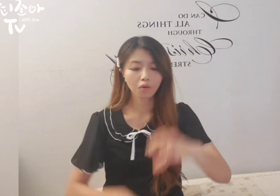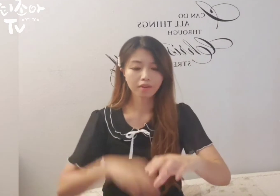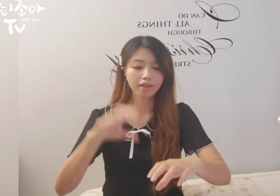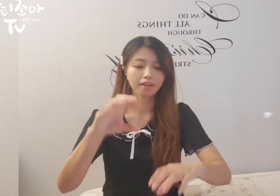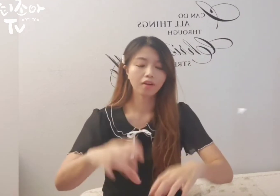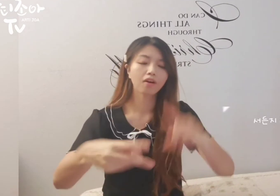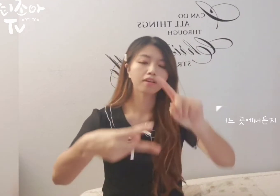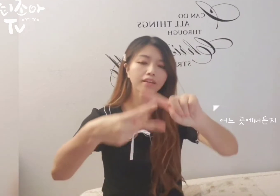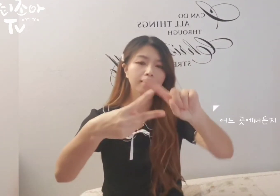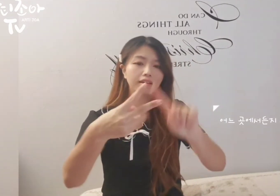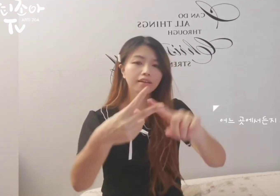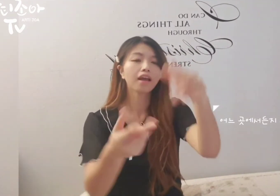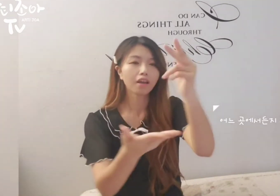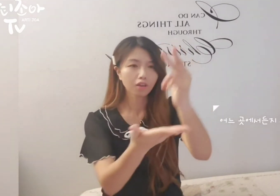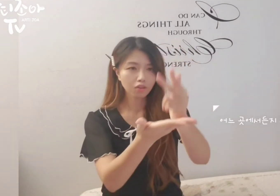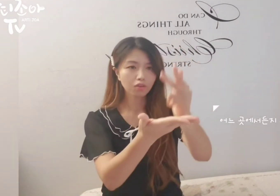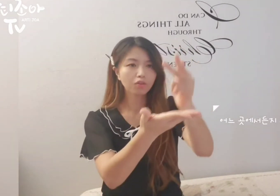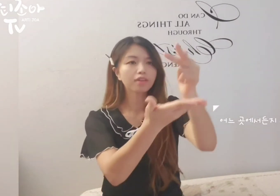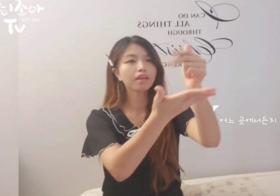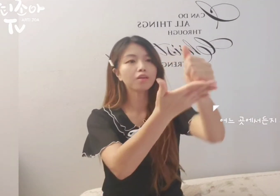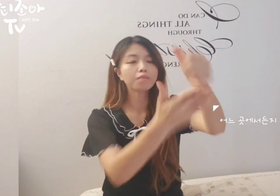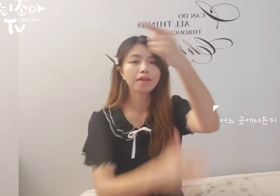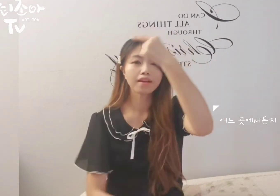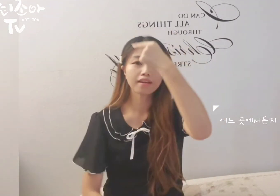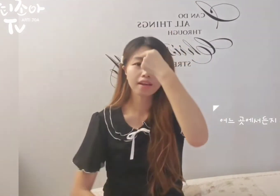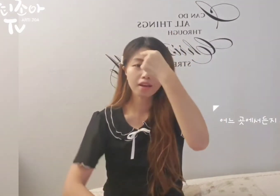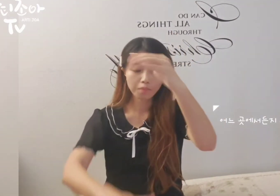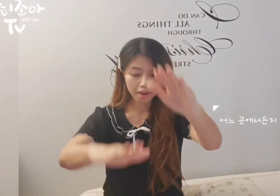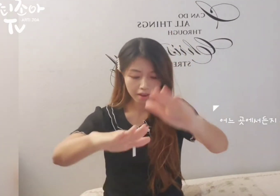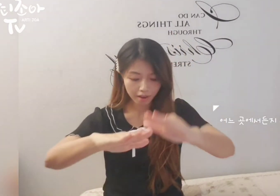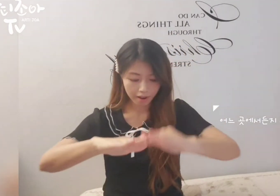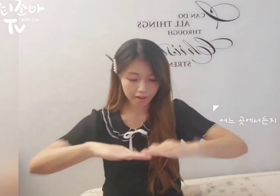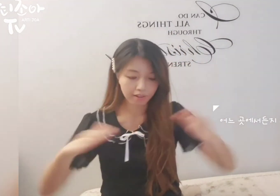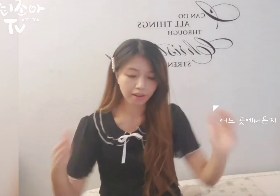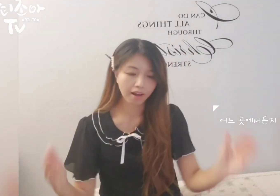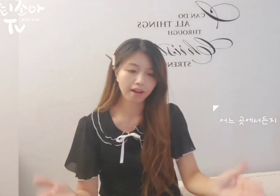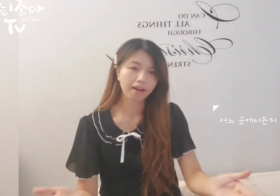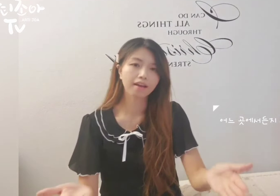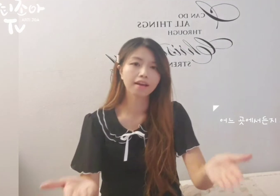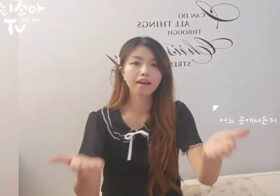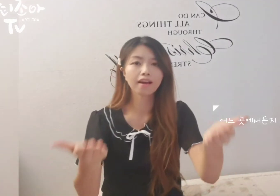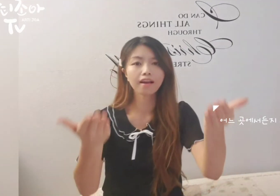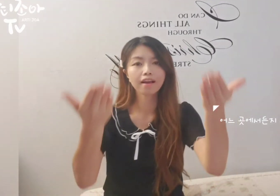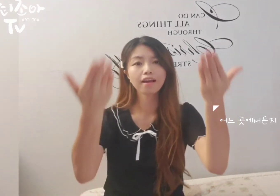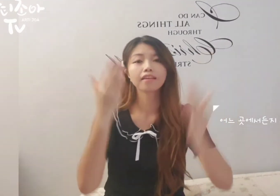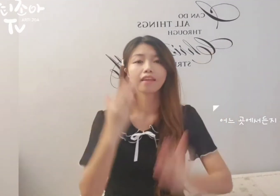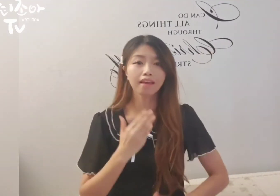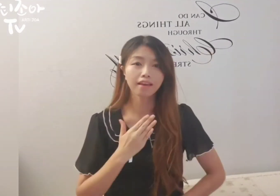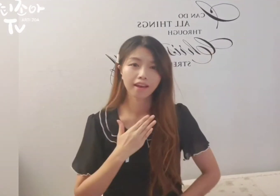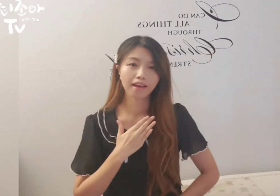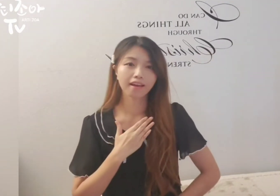곳에서든지 주님을 예배하리라 내가